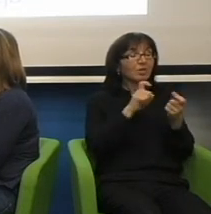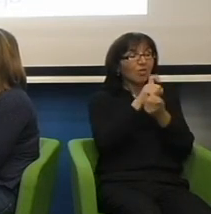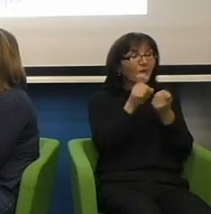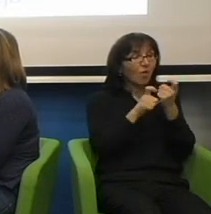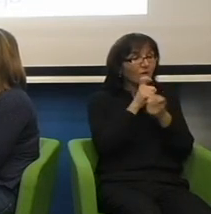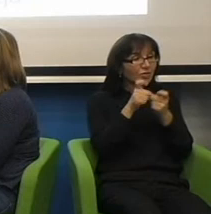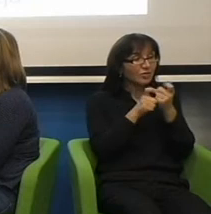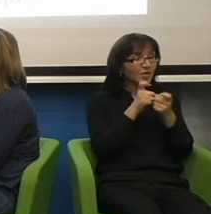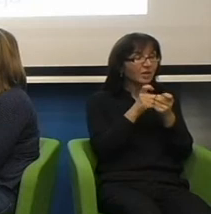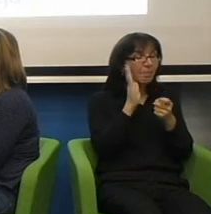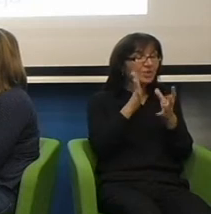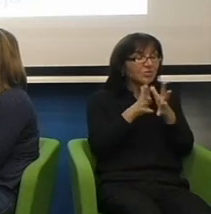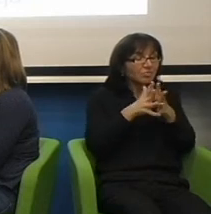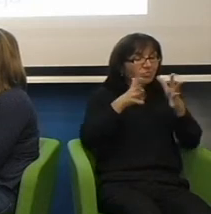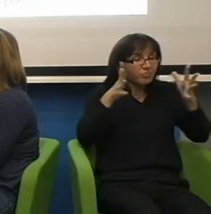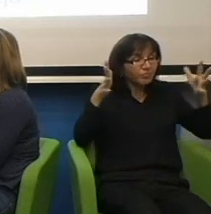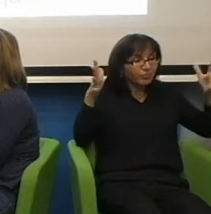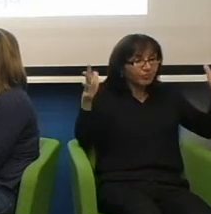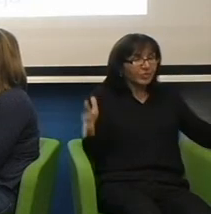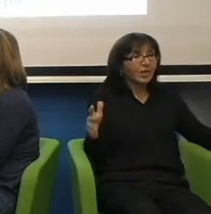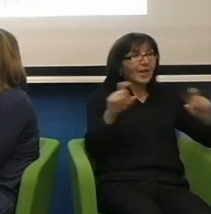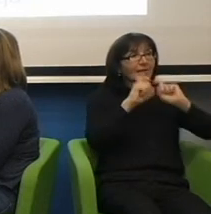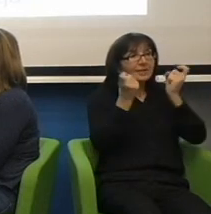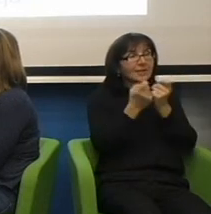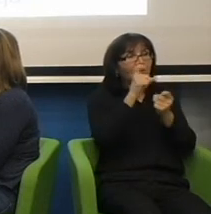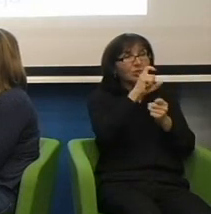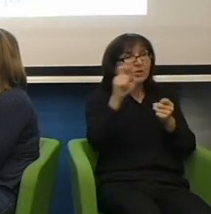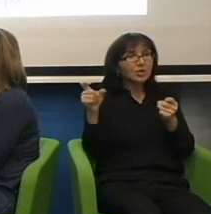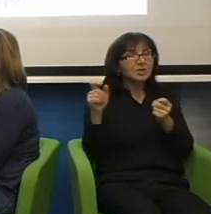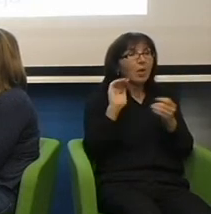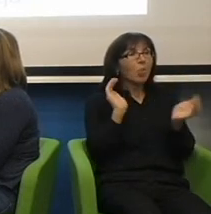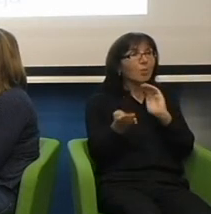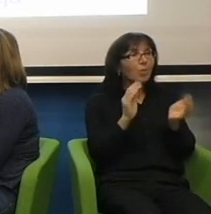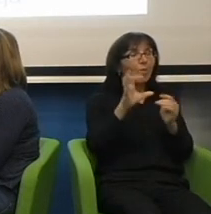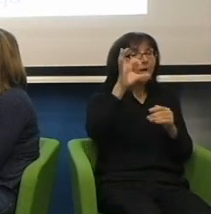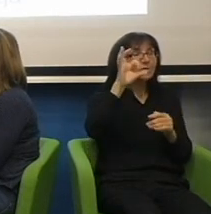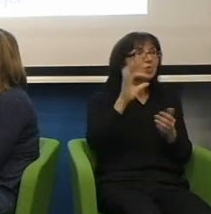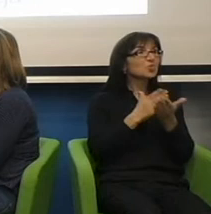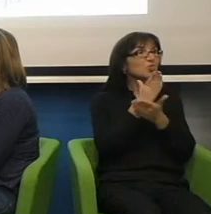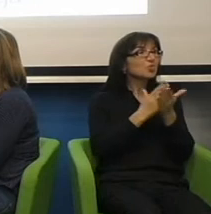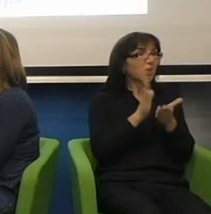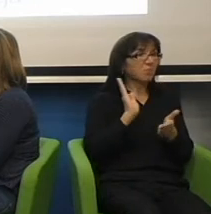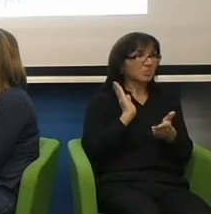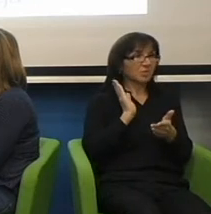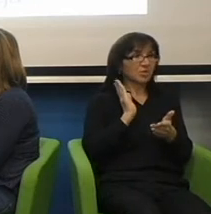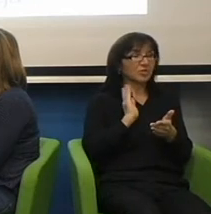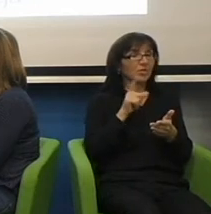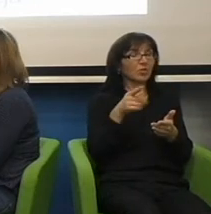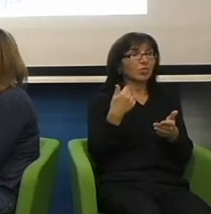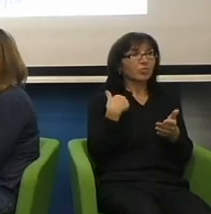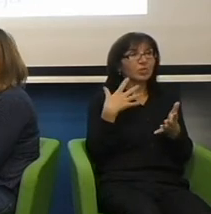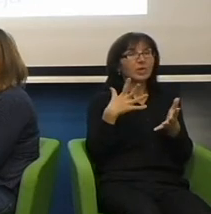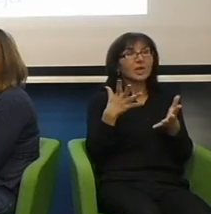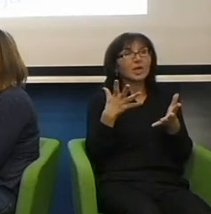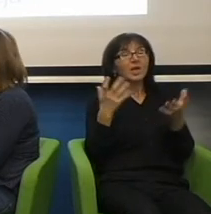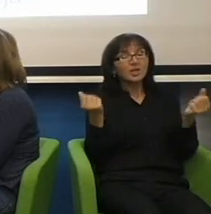rozkwitał, żeby on był coraz większy, cały czas bardzo dbała o to służba bezpieczeństwa. To były szeroko